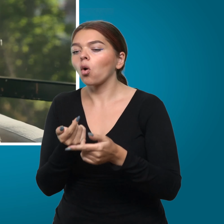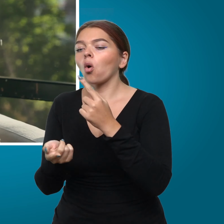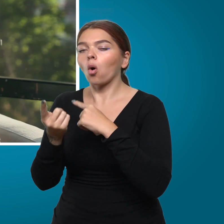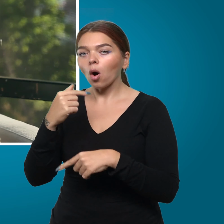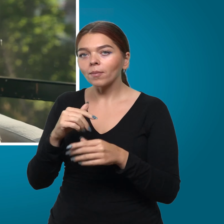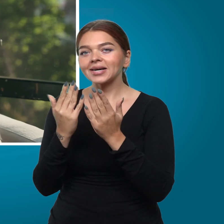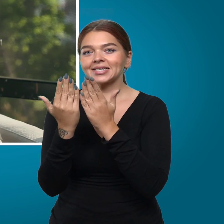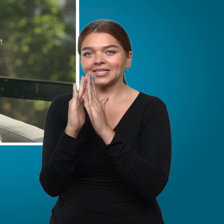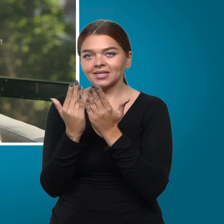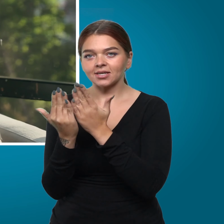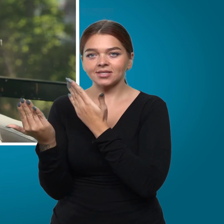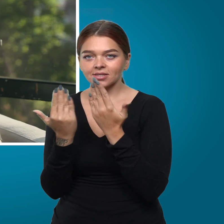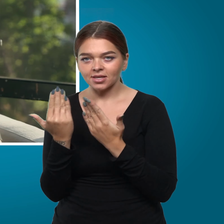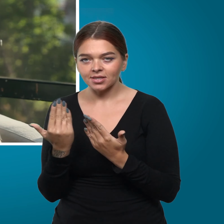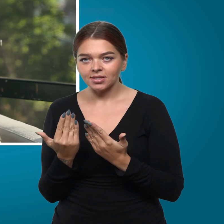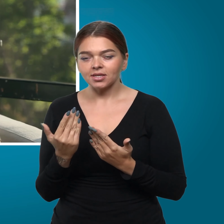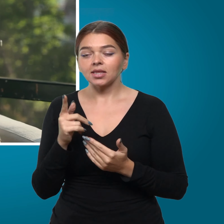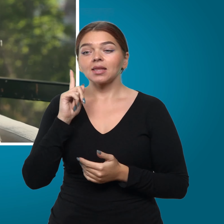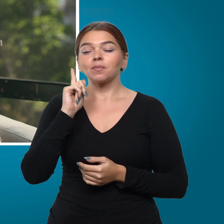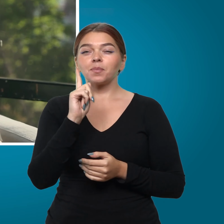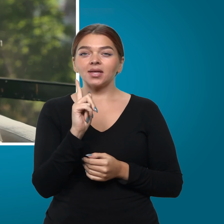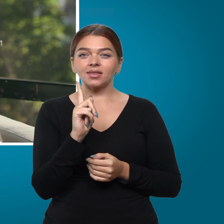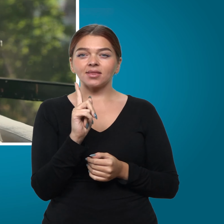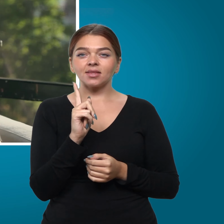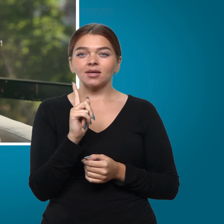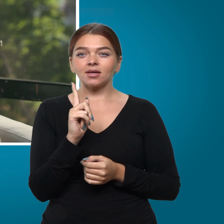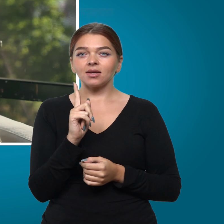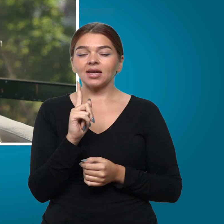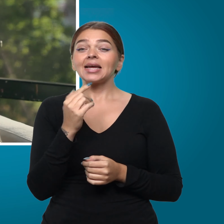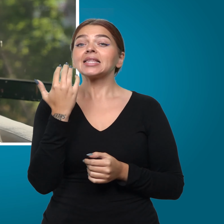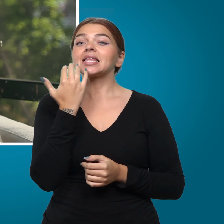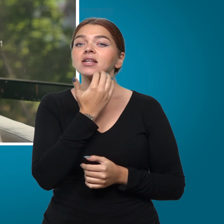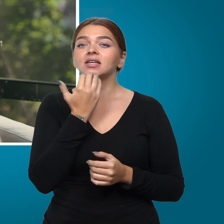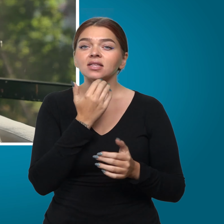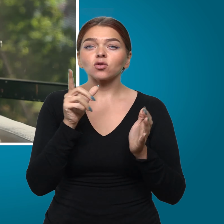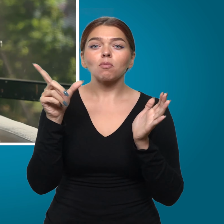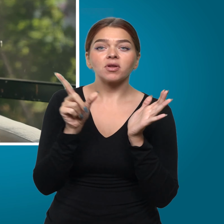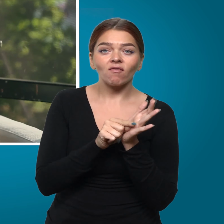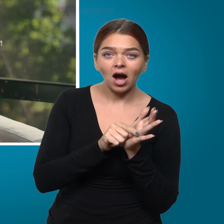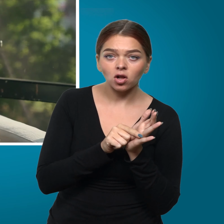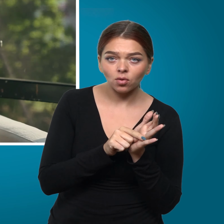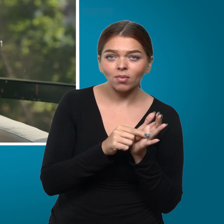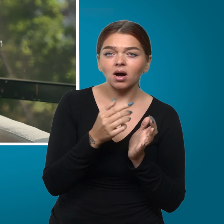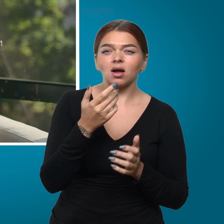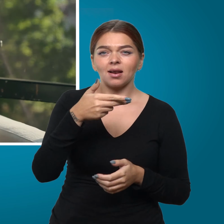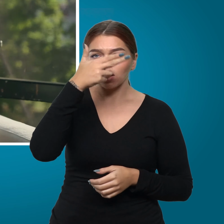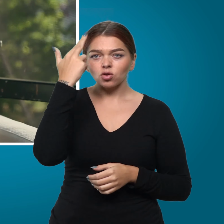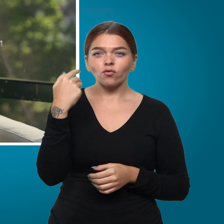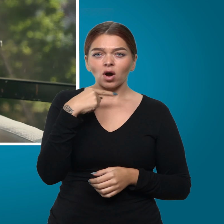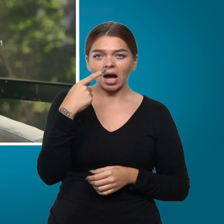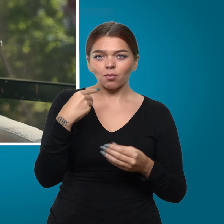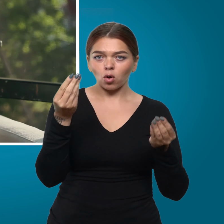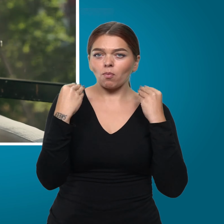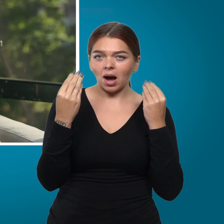knygų. Bet man labai patiko skaityti Remarko knygas, man labai patiko